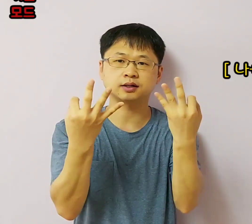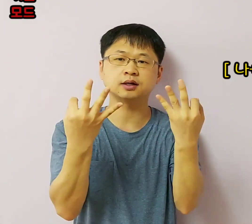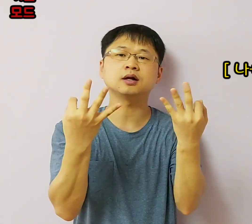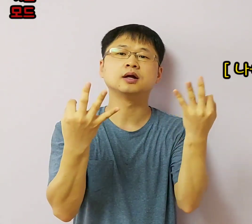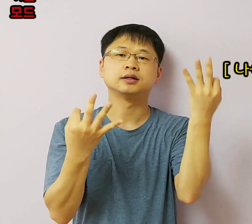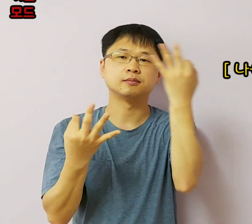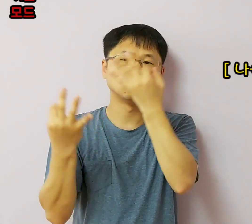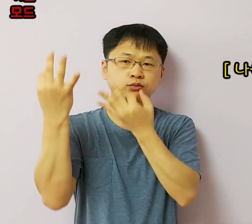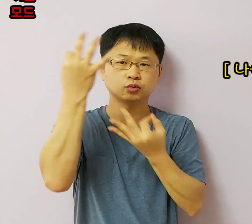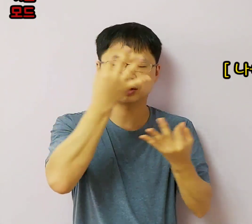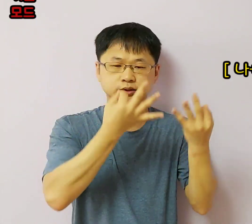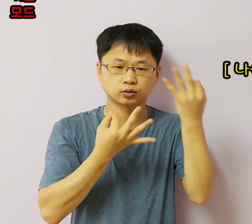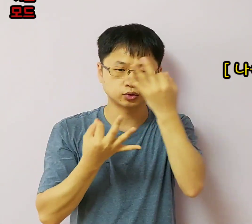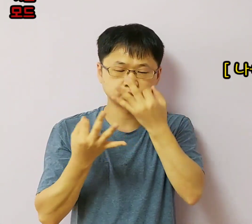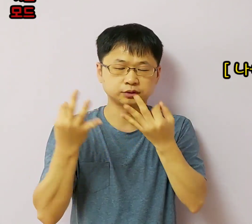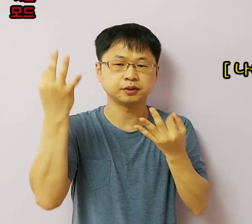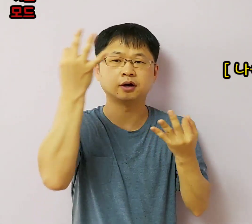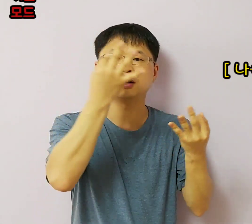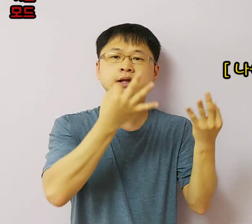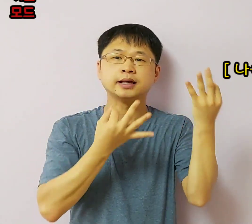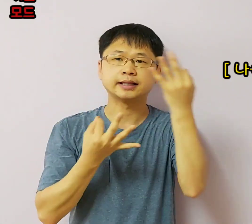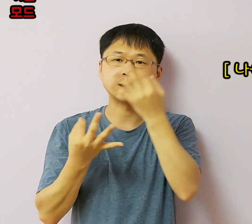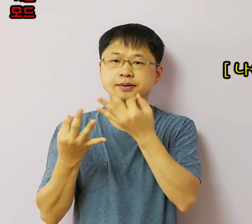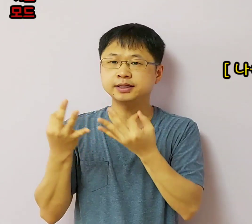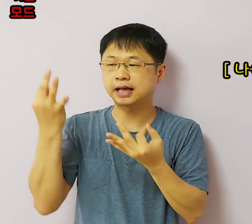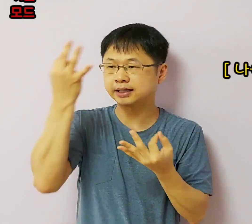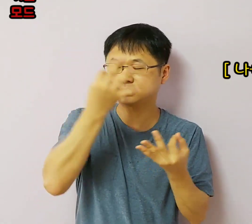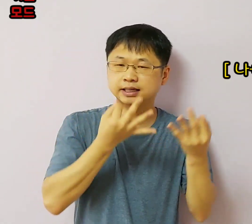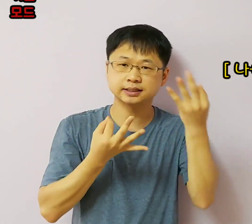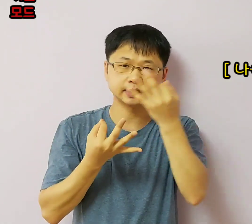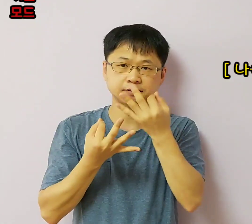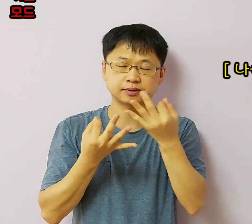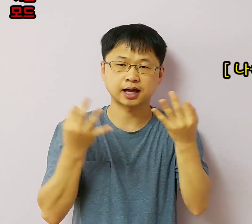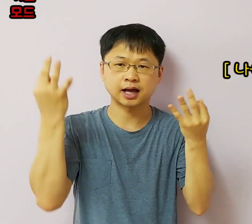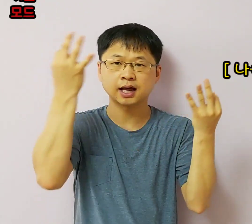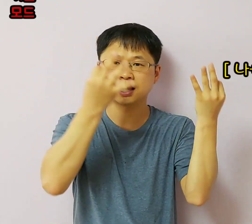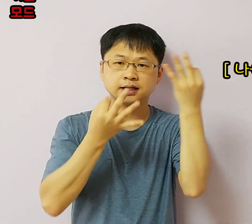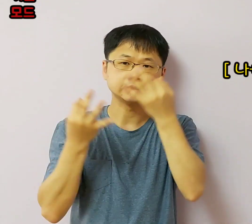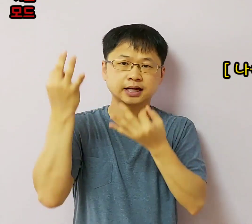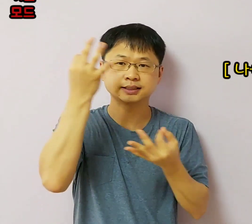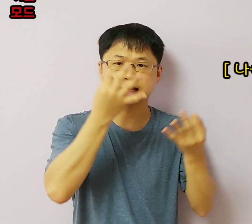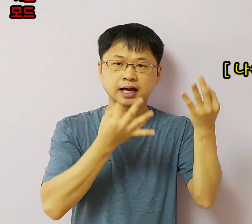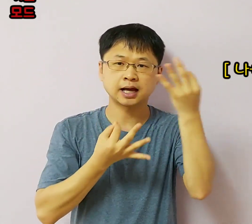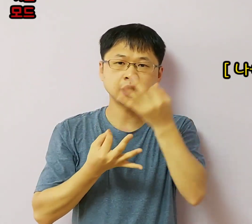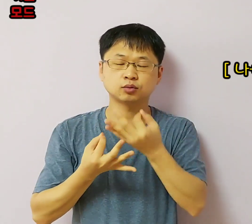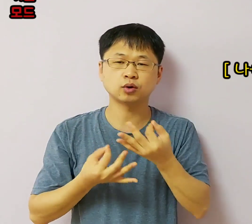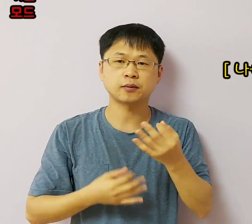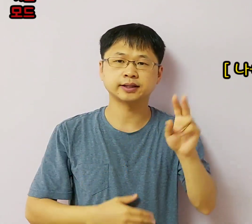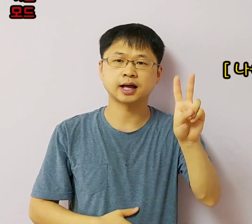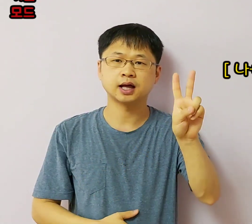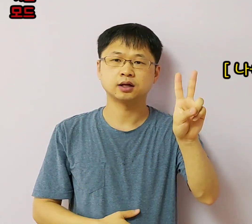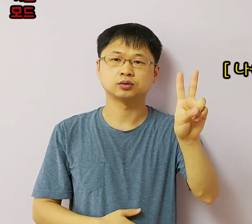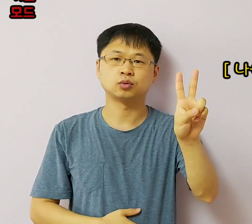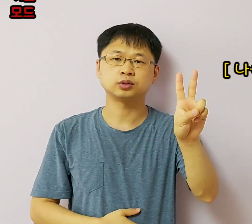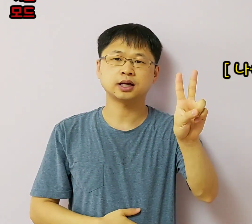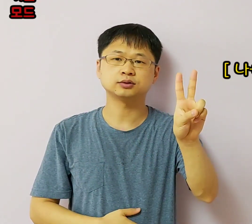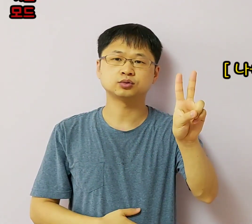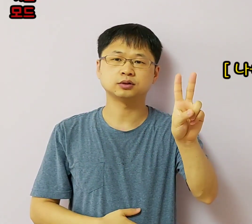손바닥을 몸쪽으로 해서 돌려주시면 남이 나를 찾는 게 됩니다. 찾아 돌아왔나 돌다는